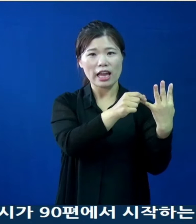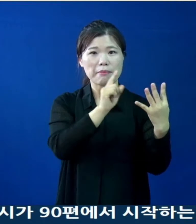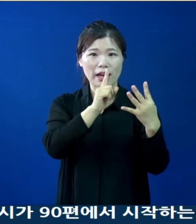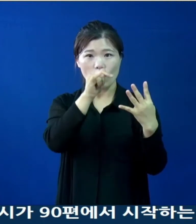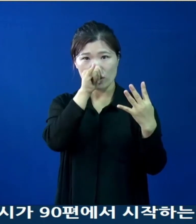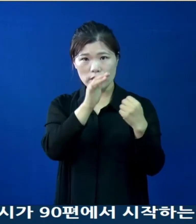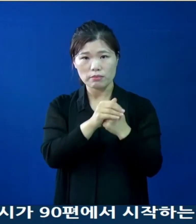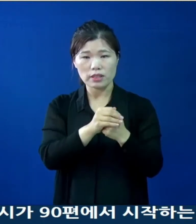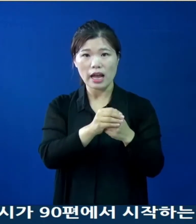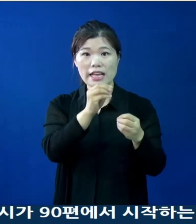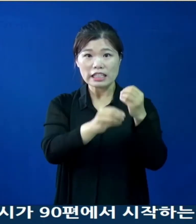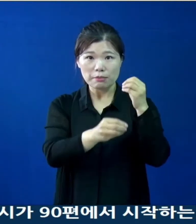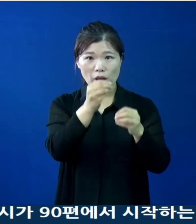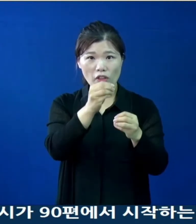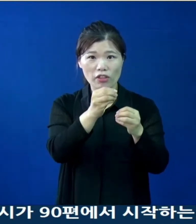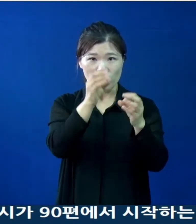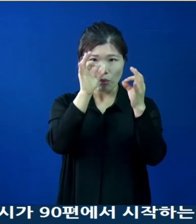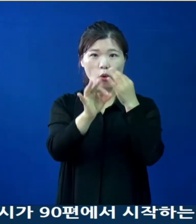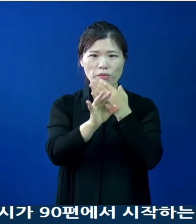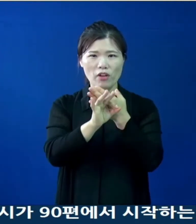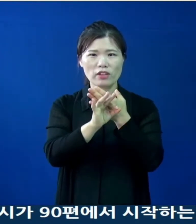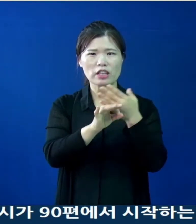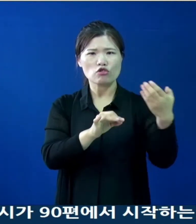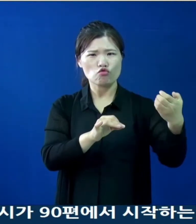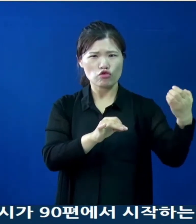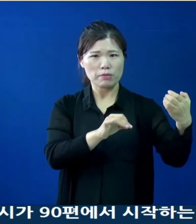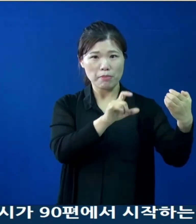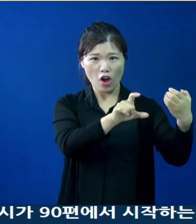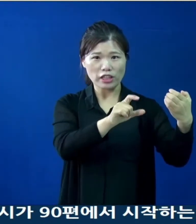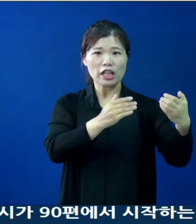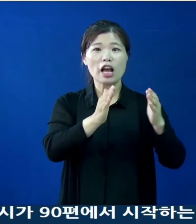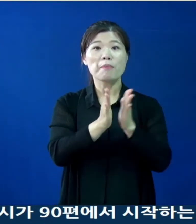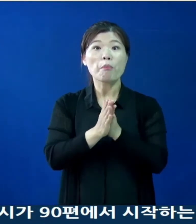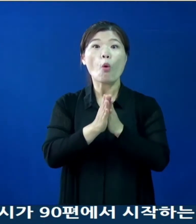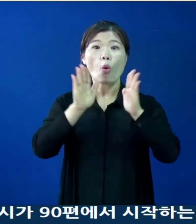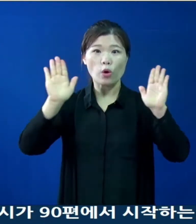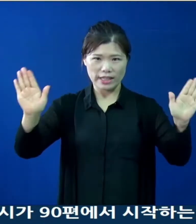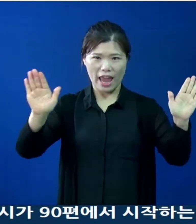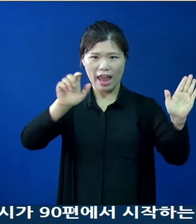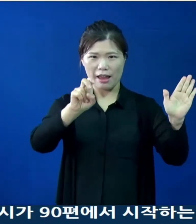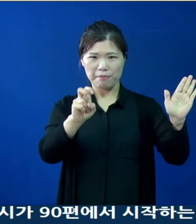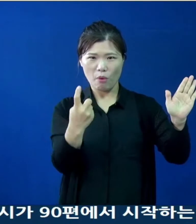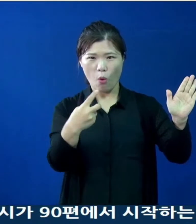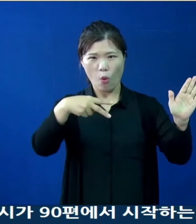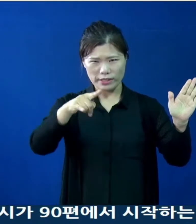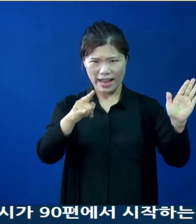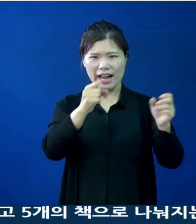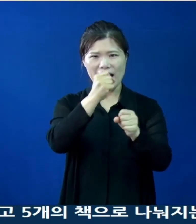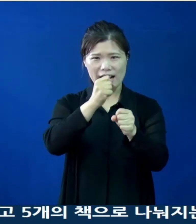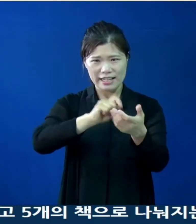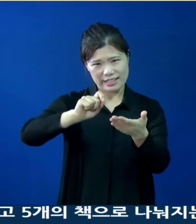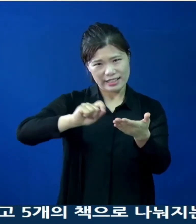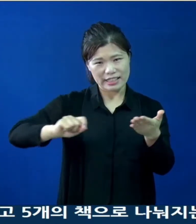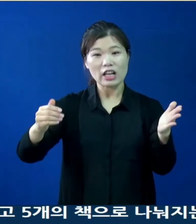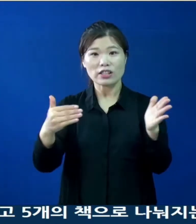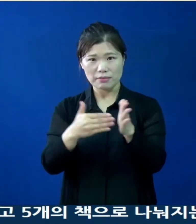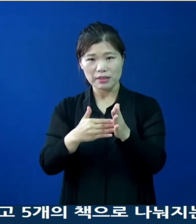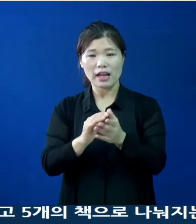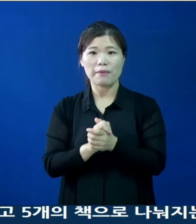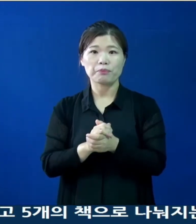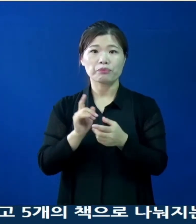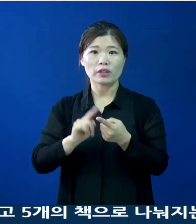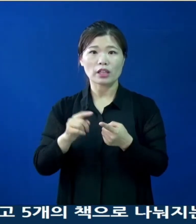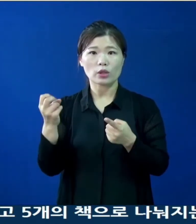시편 90편은 모세가 지은 것이다, 이렇게 알려져 있습니다. 91편도 같은 하나님의 거처에